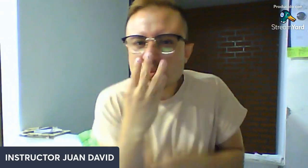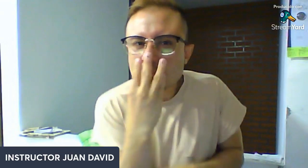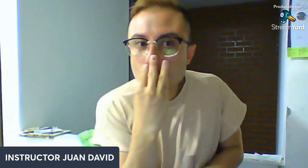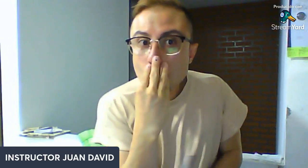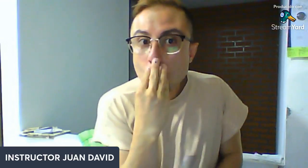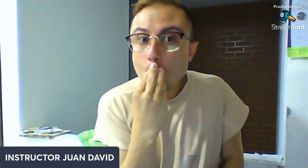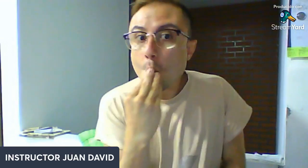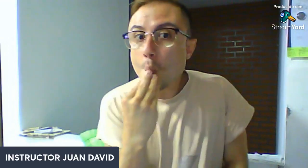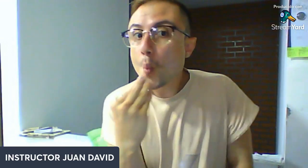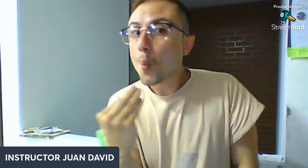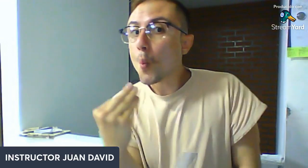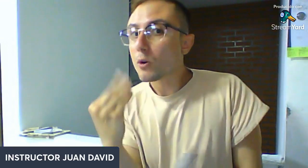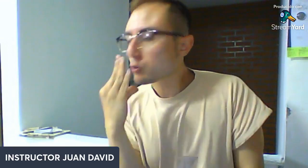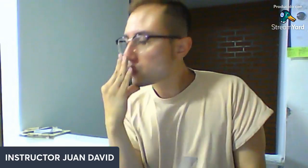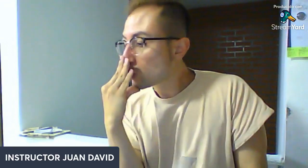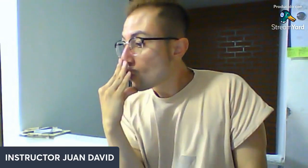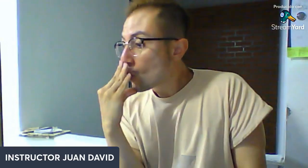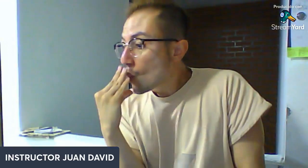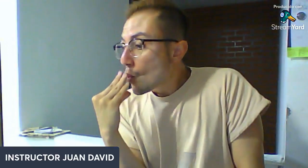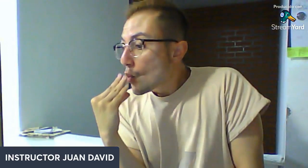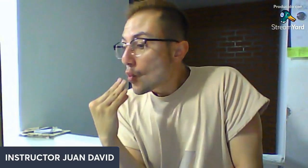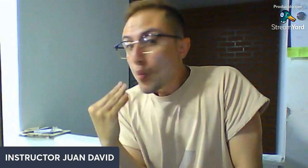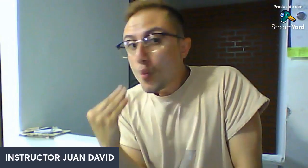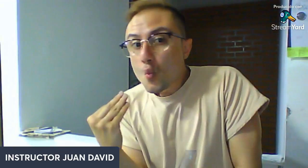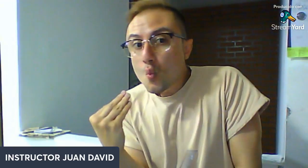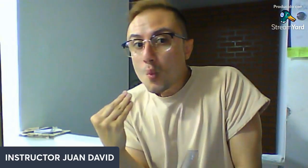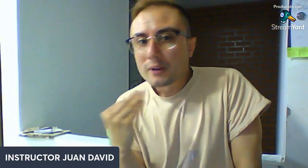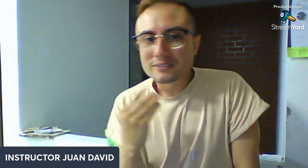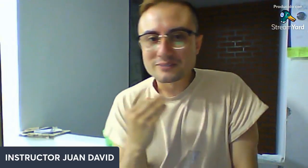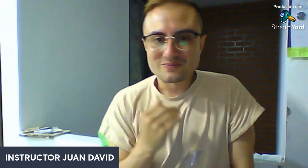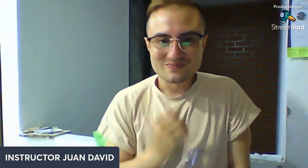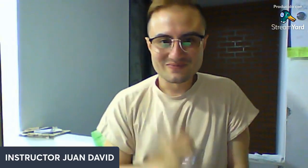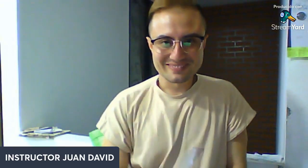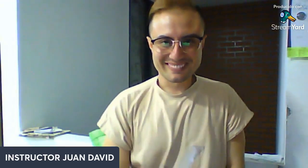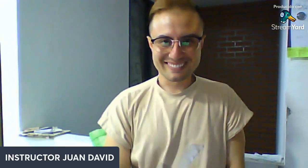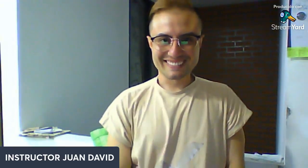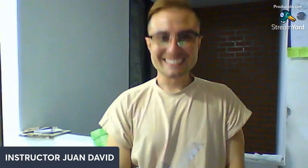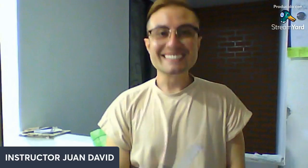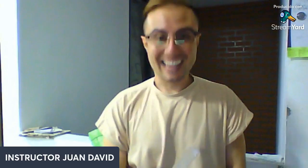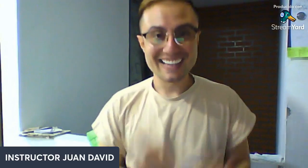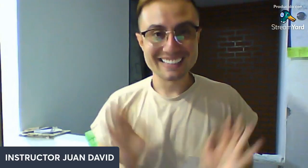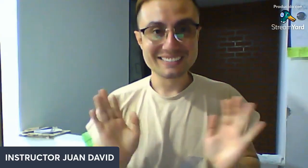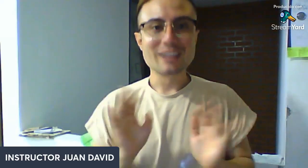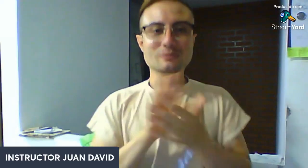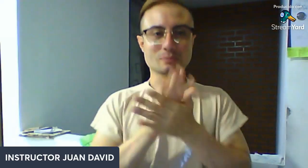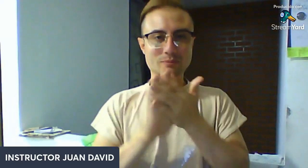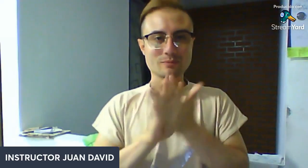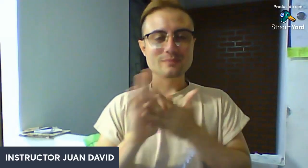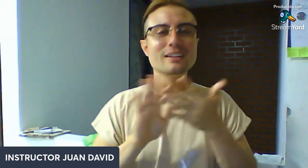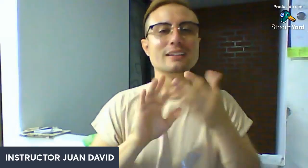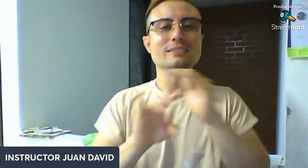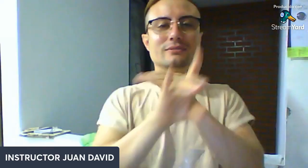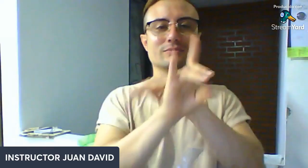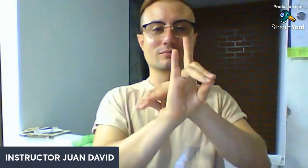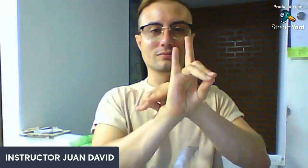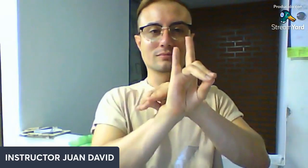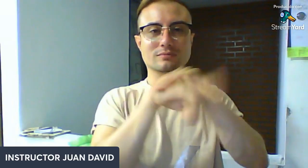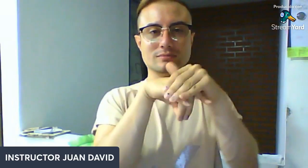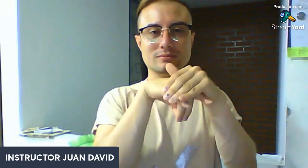así. Mira el gesto facial también, que él tiene un hocico. Y la seña es